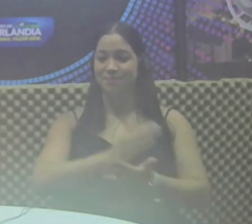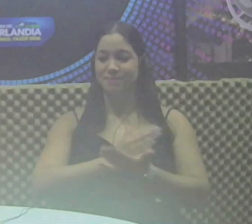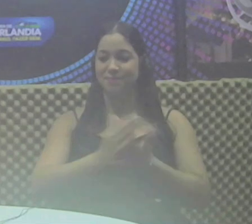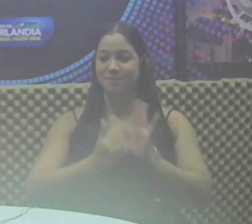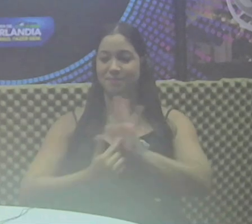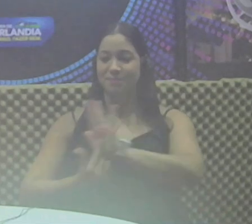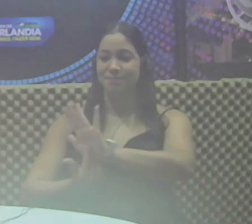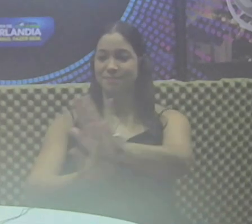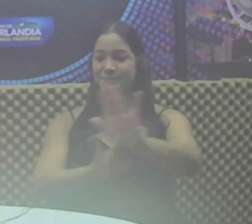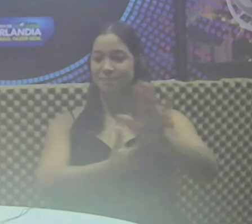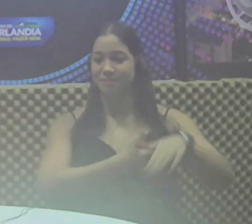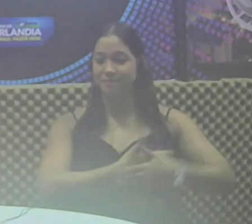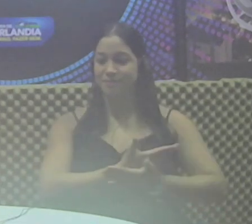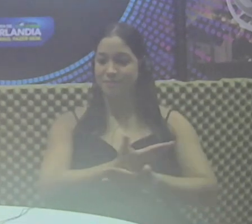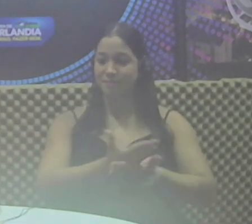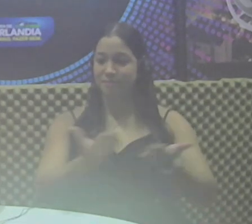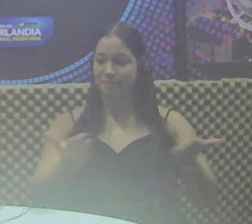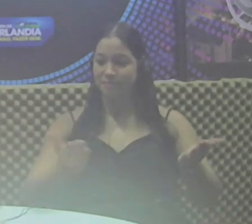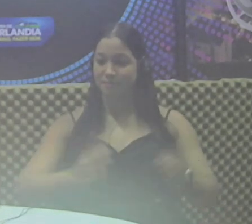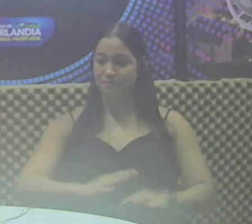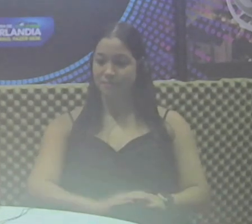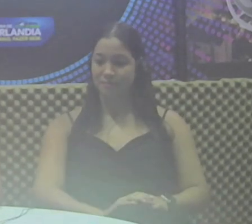Uberlândia no ar pra você.